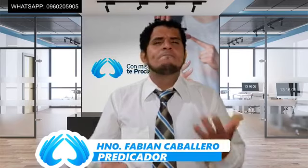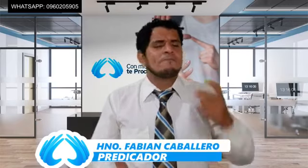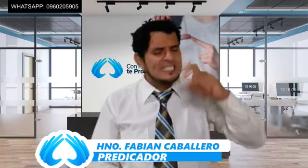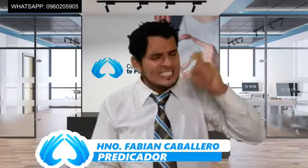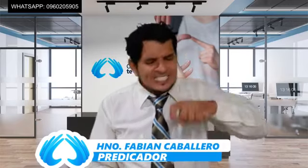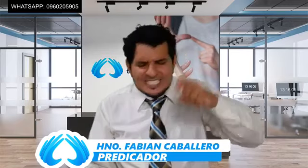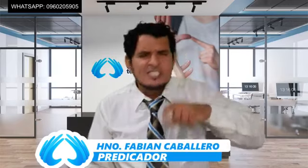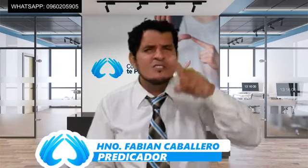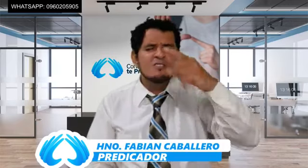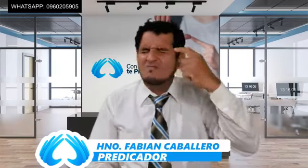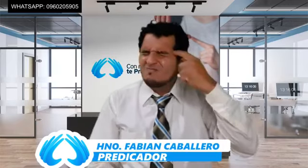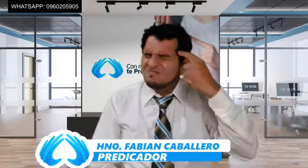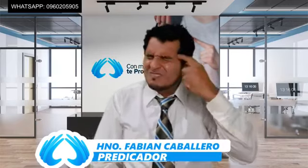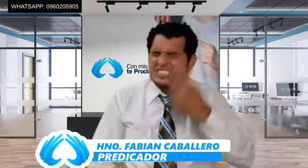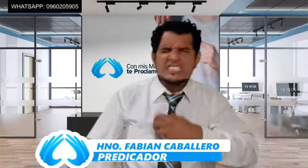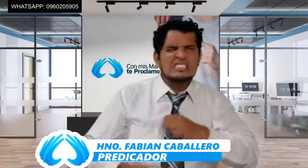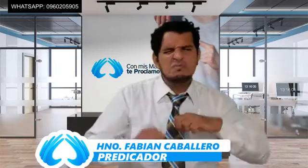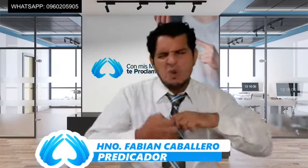leer.